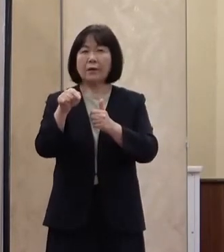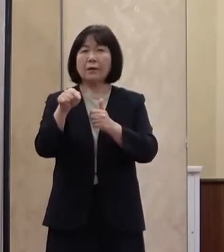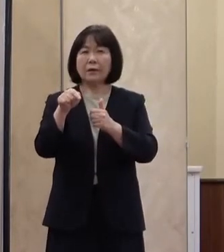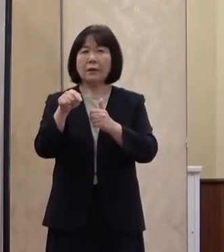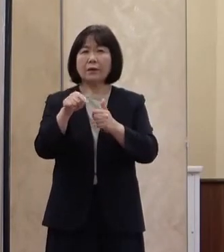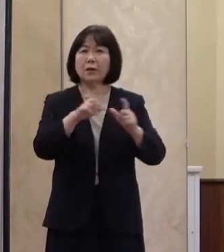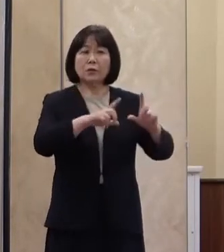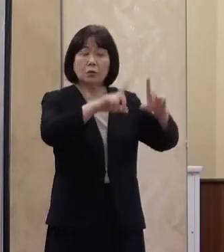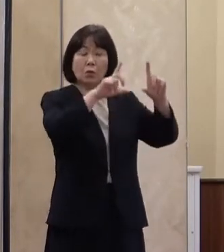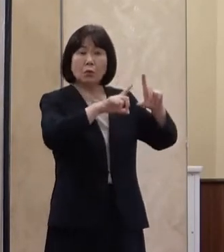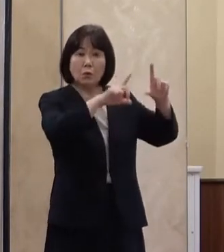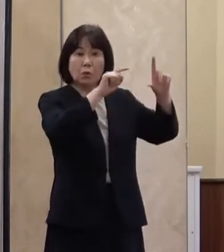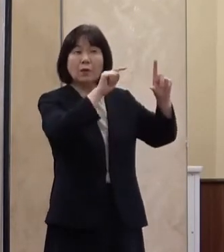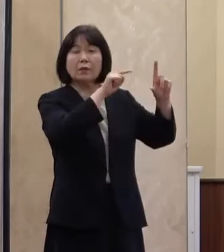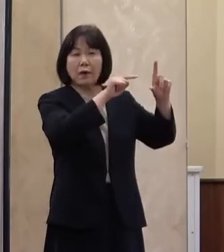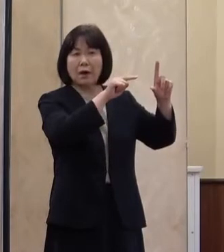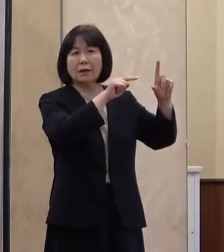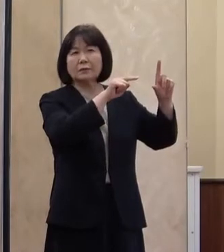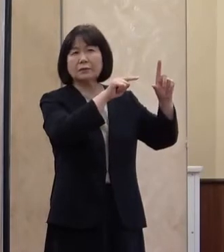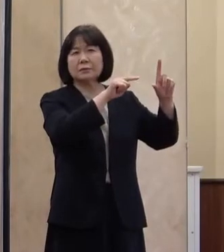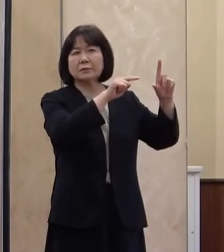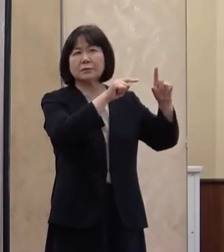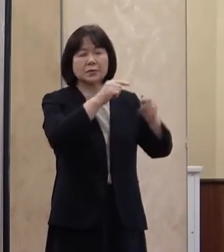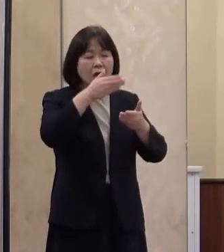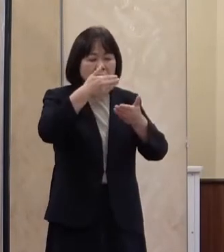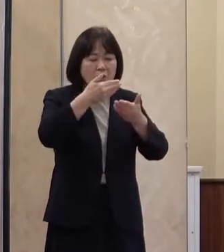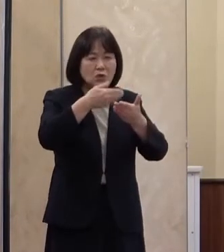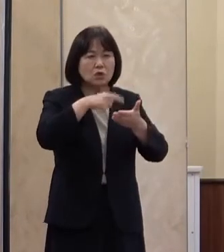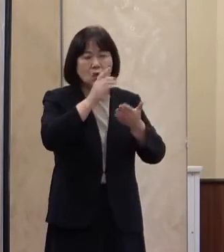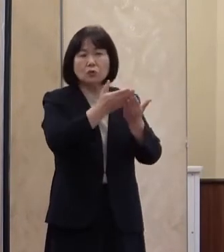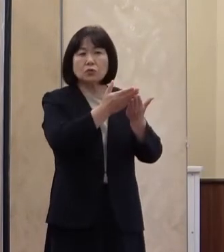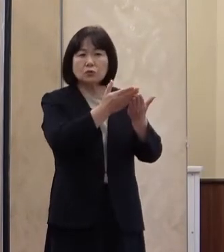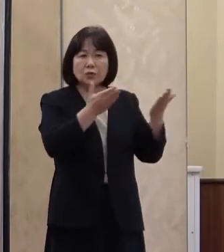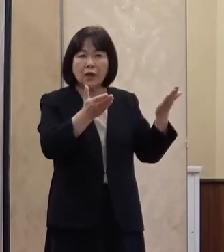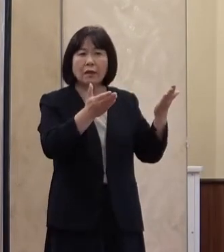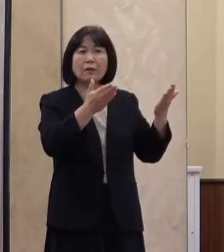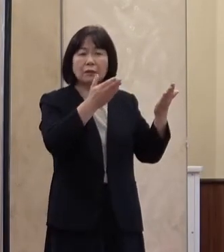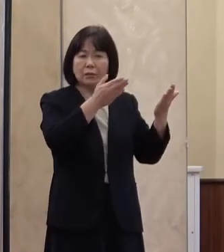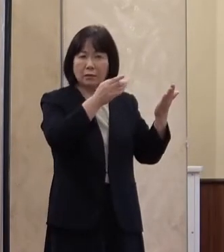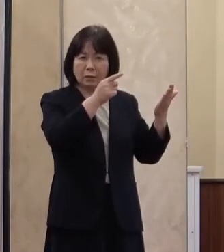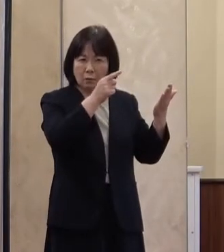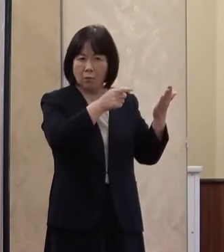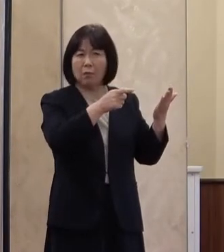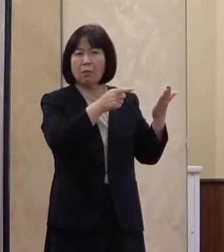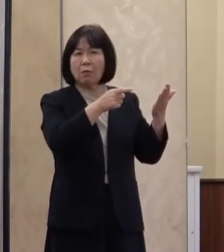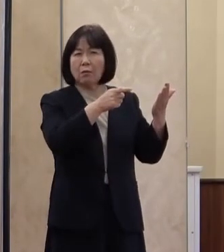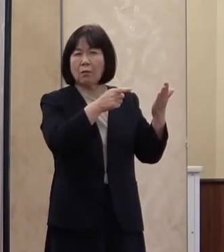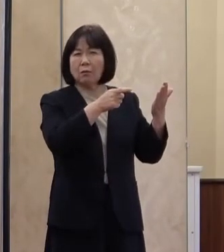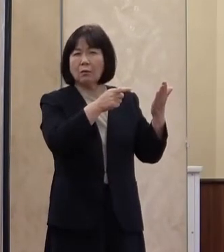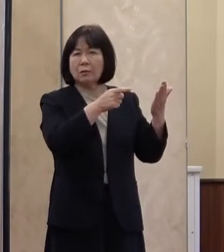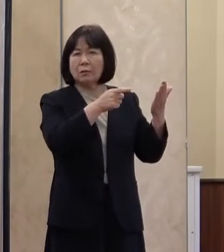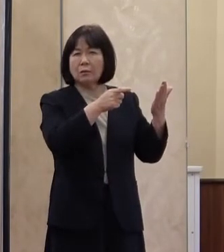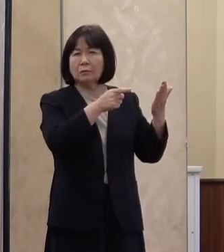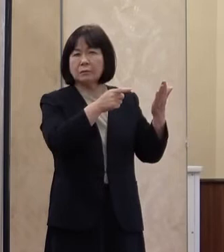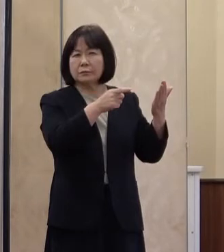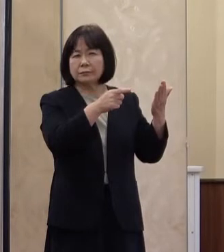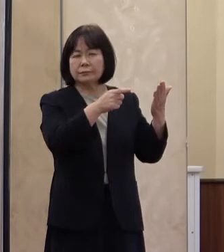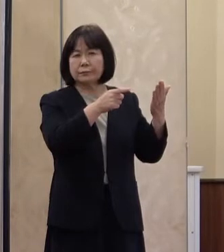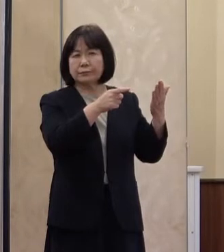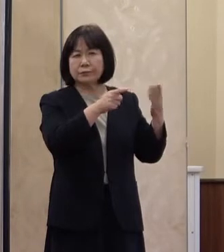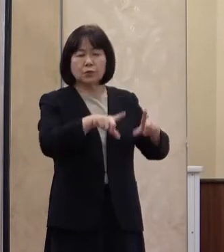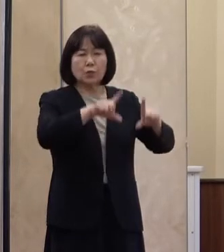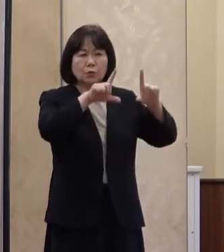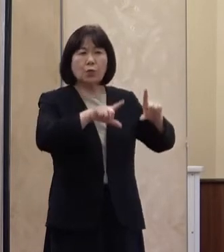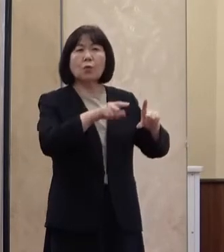東京の方では飲食店と東京都の対策の方の方たちが